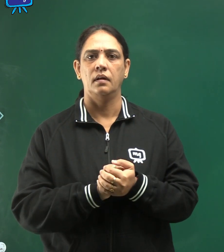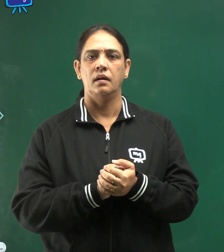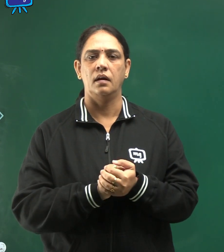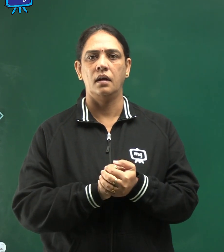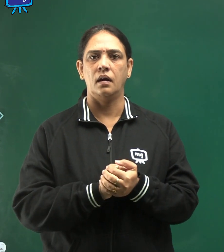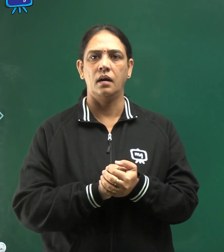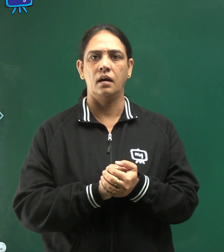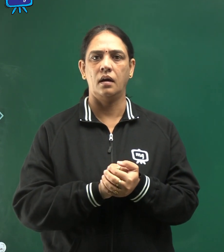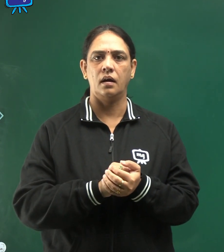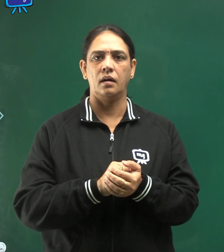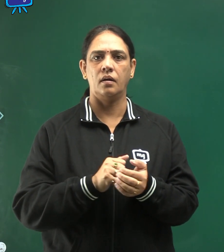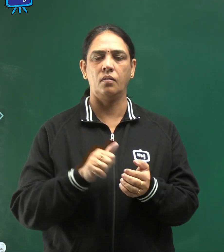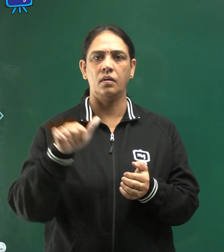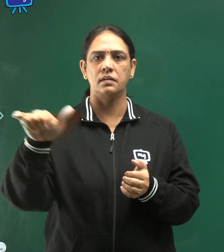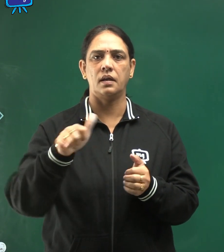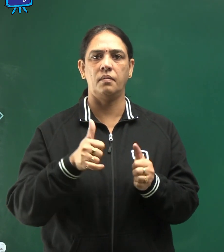अनुकूल